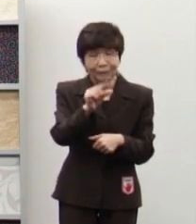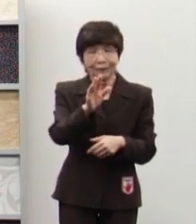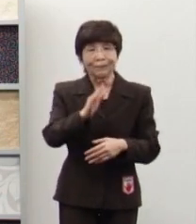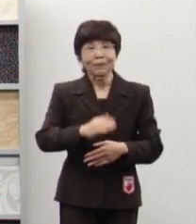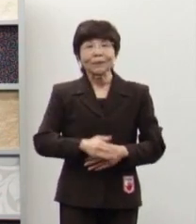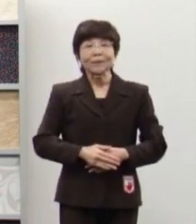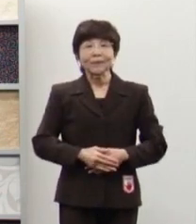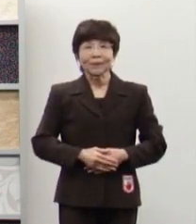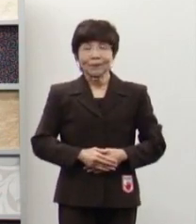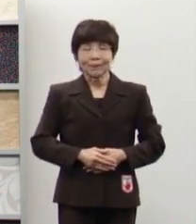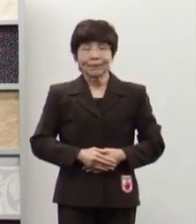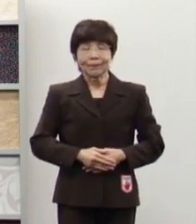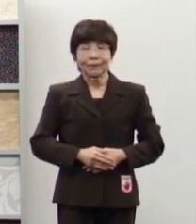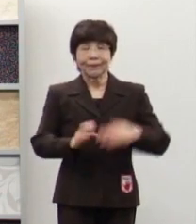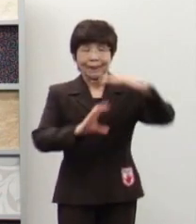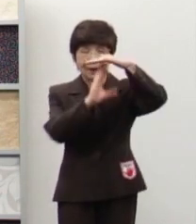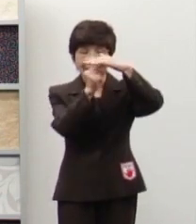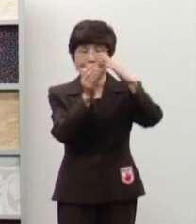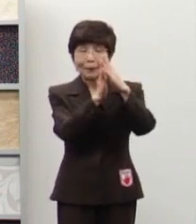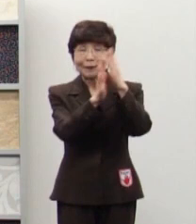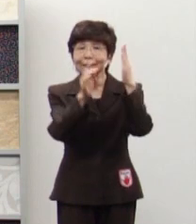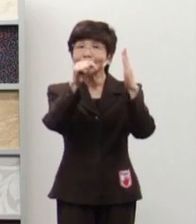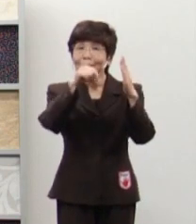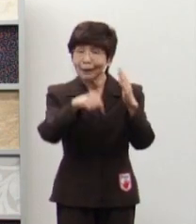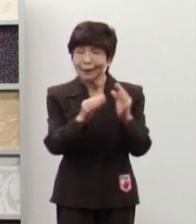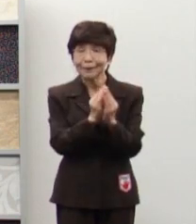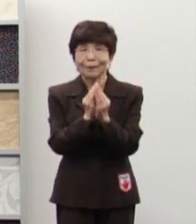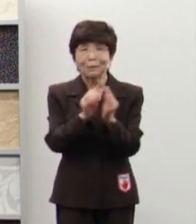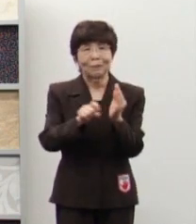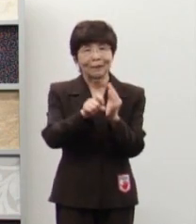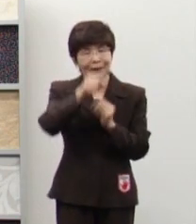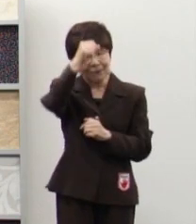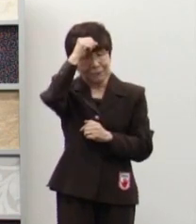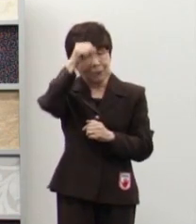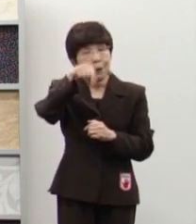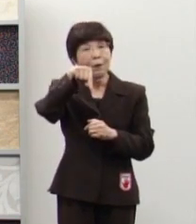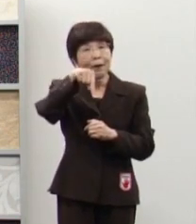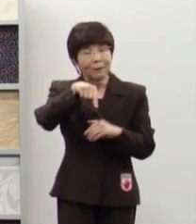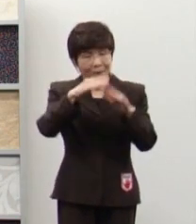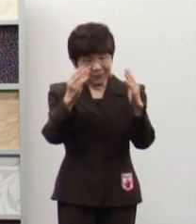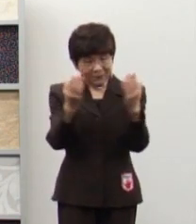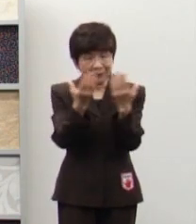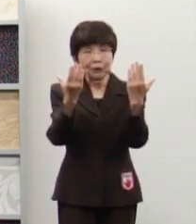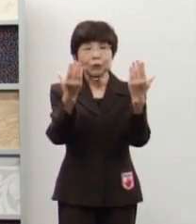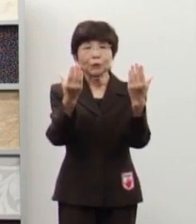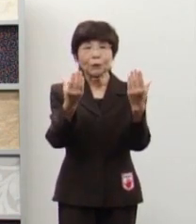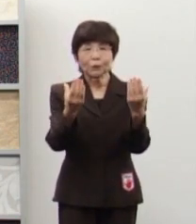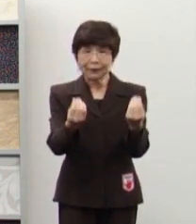山梨県におきましては百瀬線香細菌病は収束したと